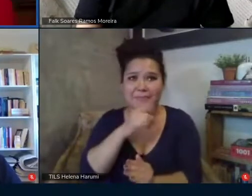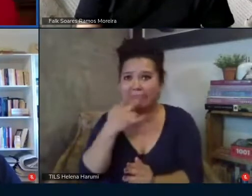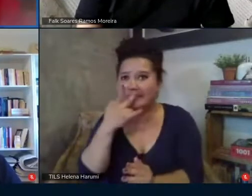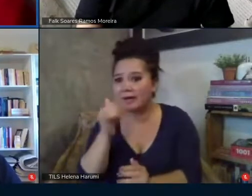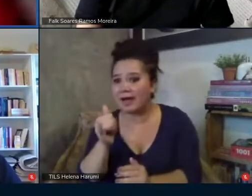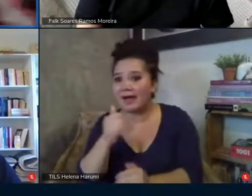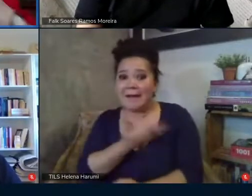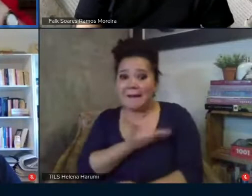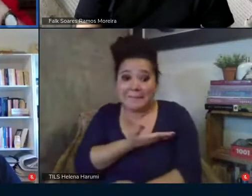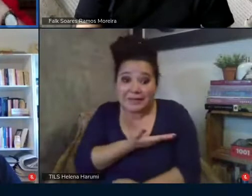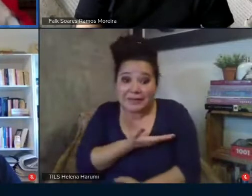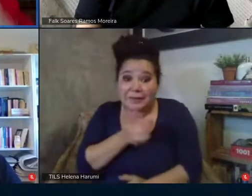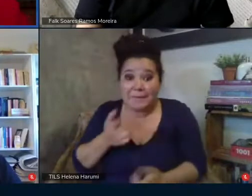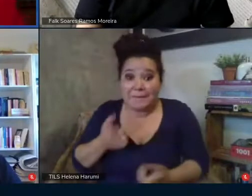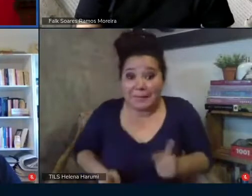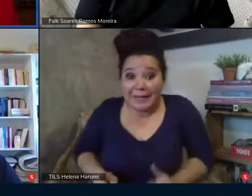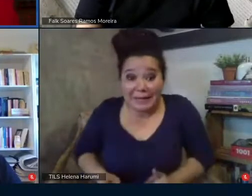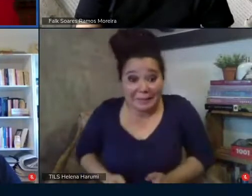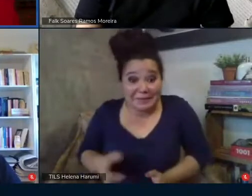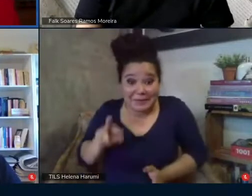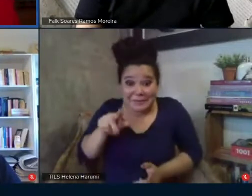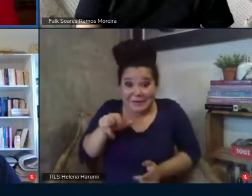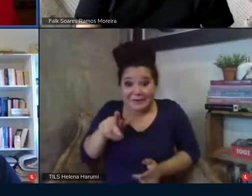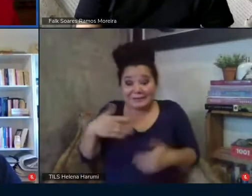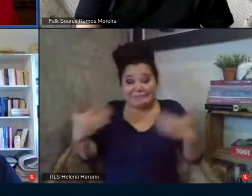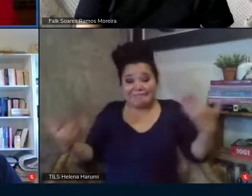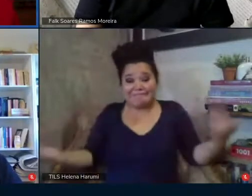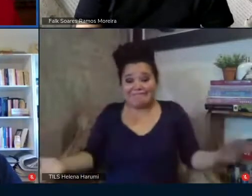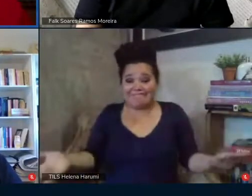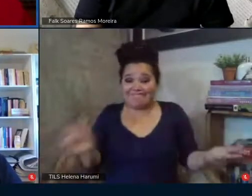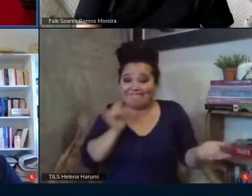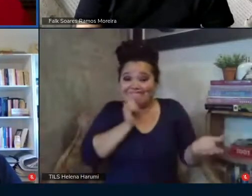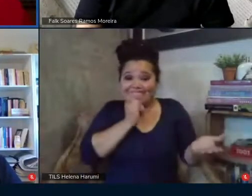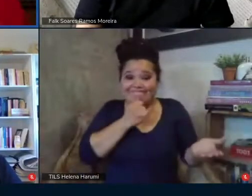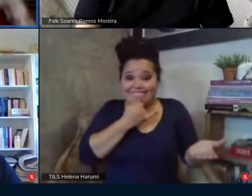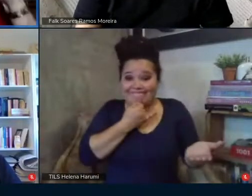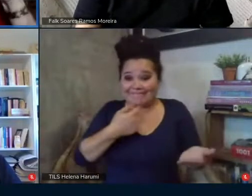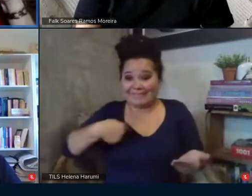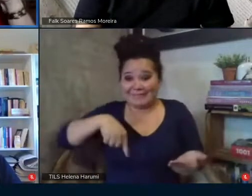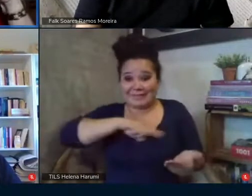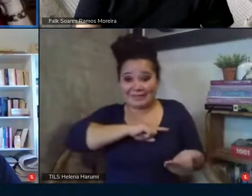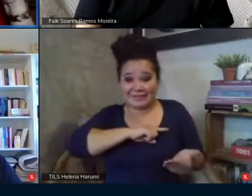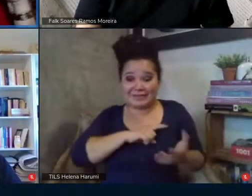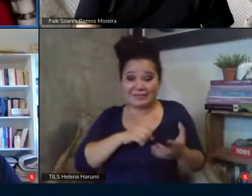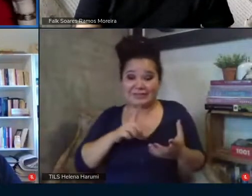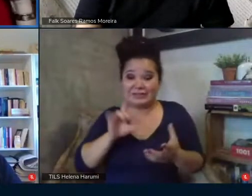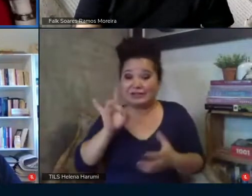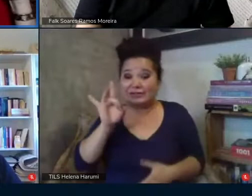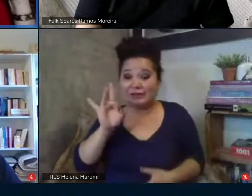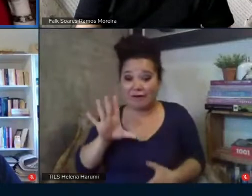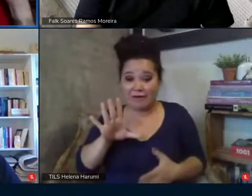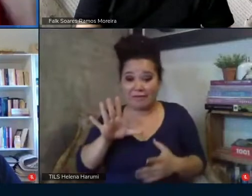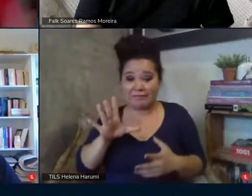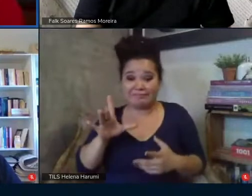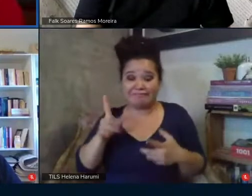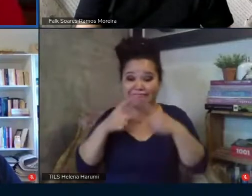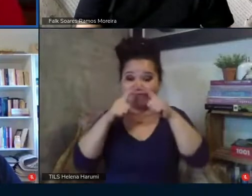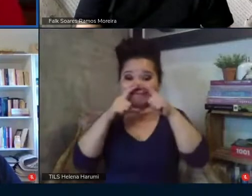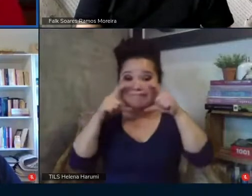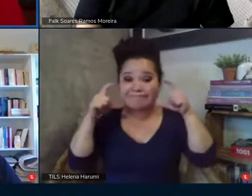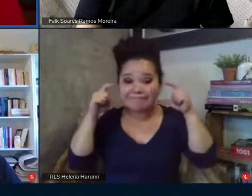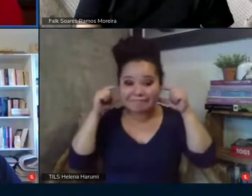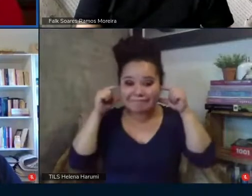irmão, que nós estamos cerceados e quando fazemos, fazemos com máscaras,